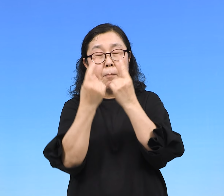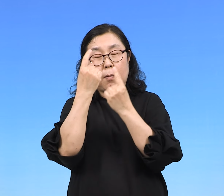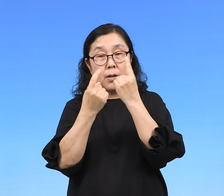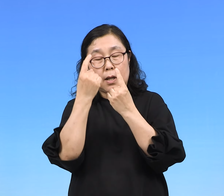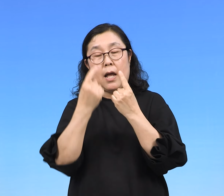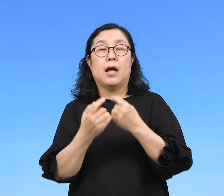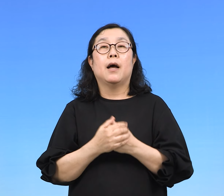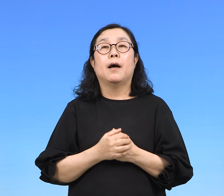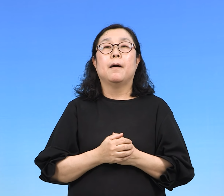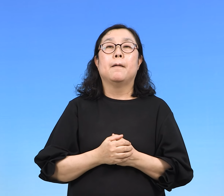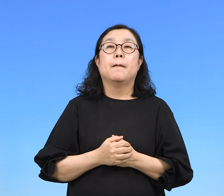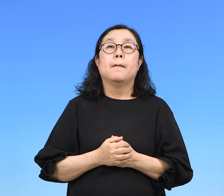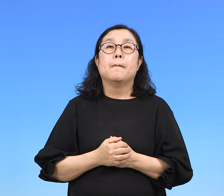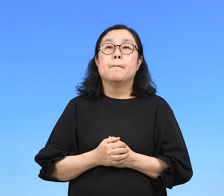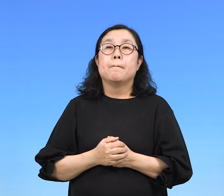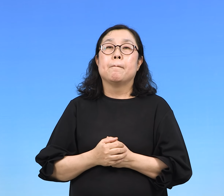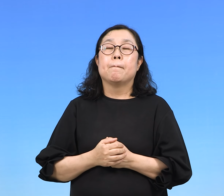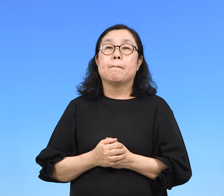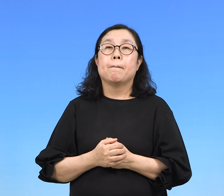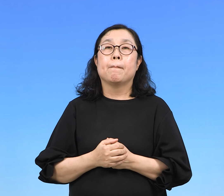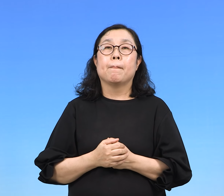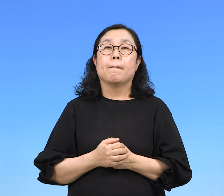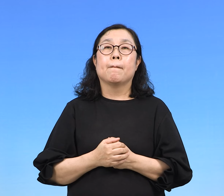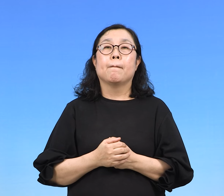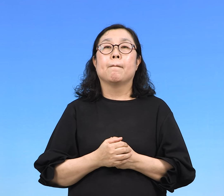예를 든 겁니다. 저 더럽게 많이 안 먹습니다.